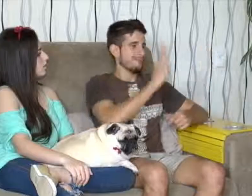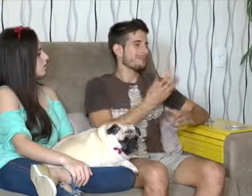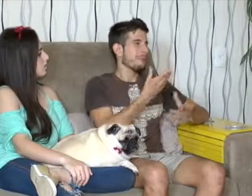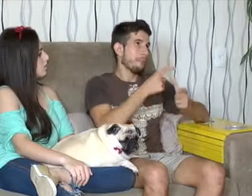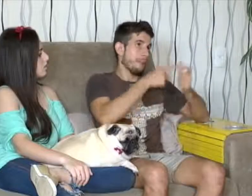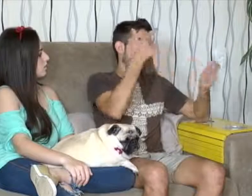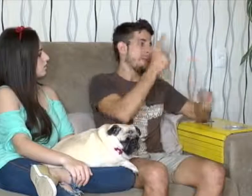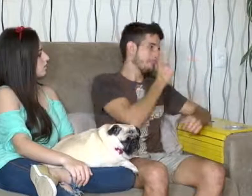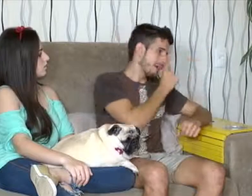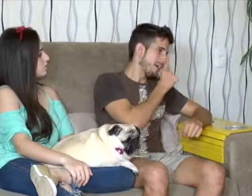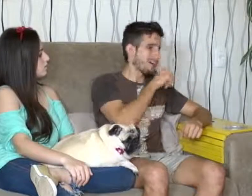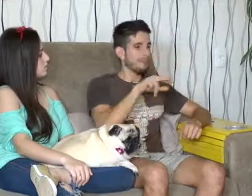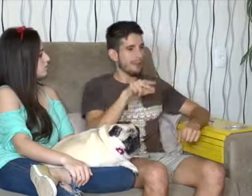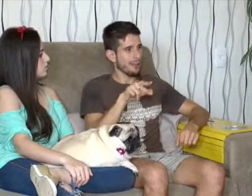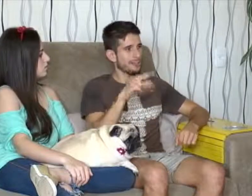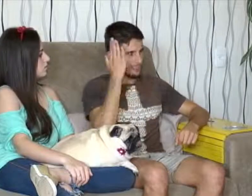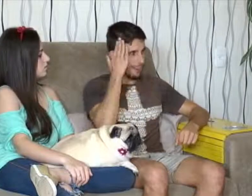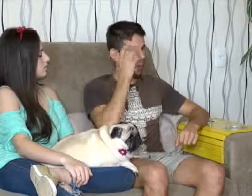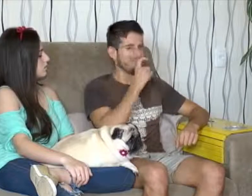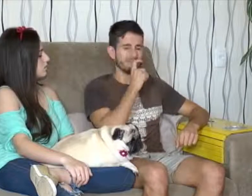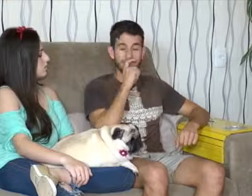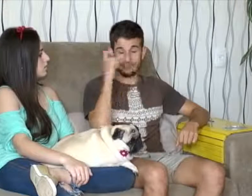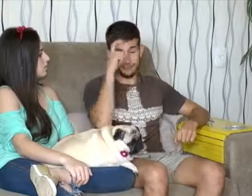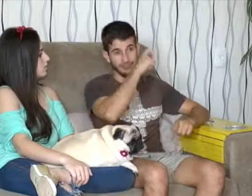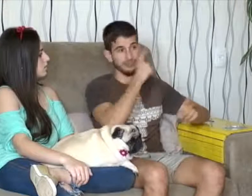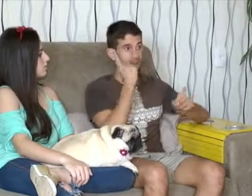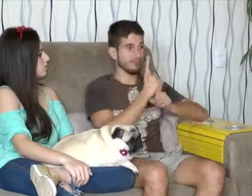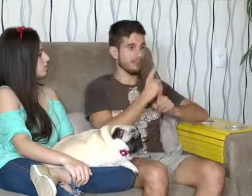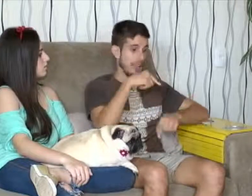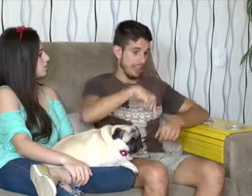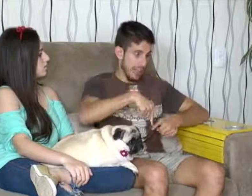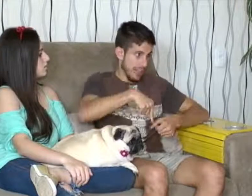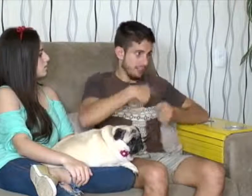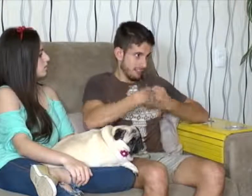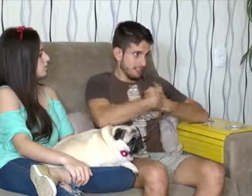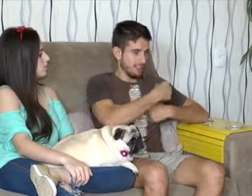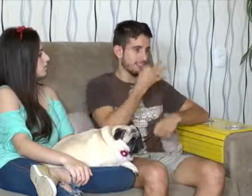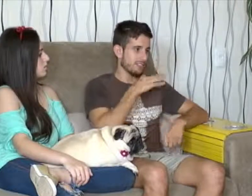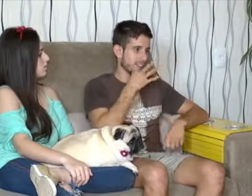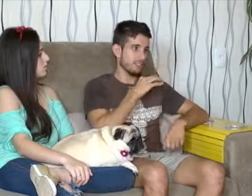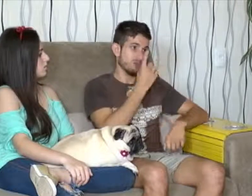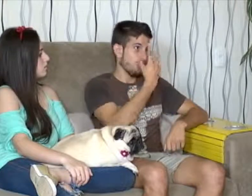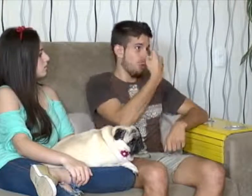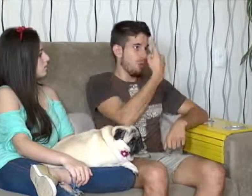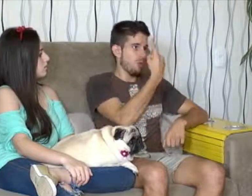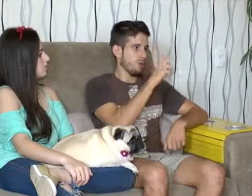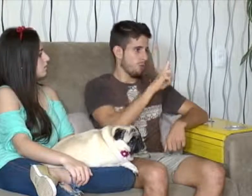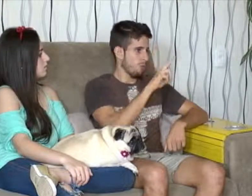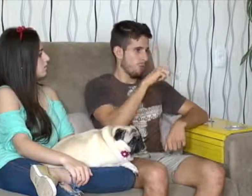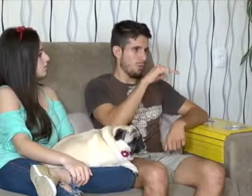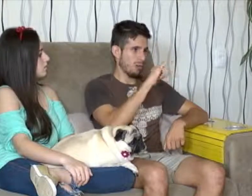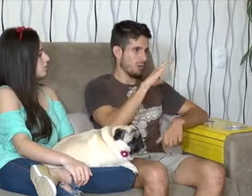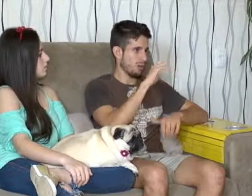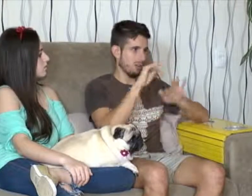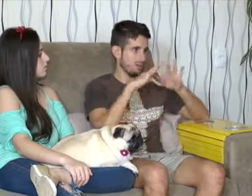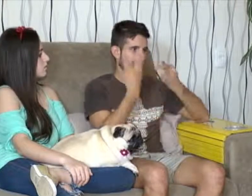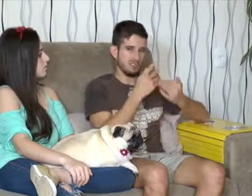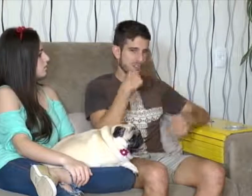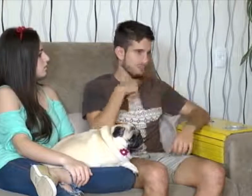Aqui no Brasil, a mãe sabe sinais, mas os pais é difícil. Aqui na cidade de Caxias, eu acredito que o